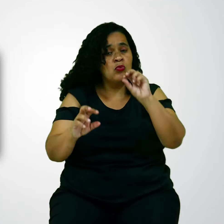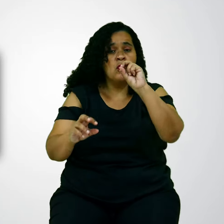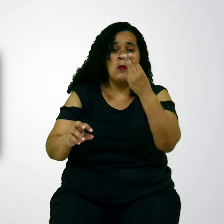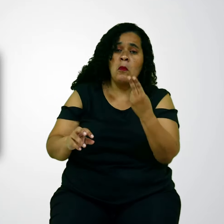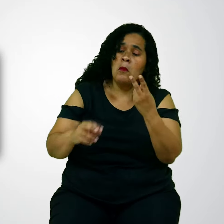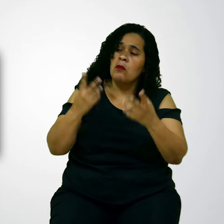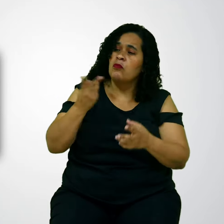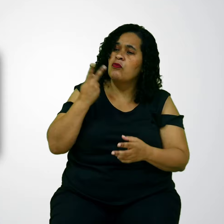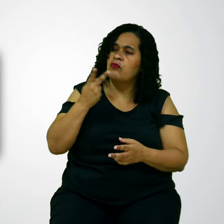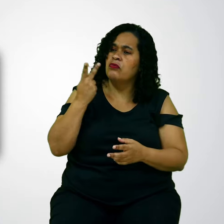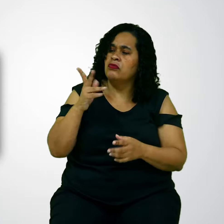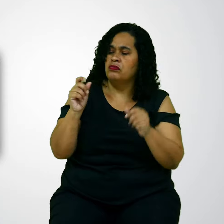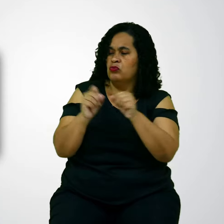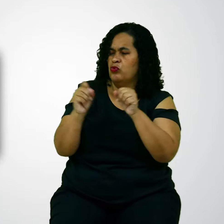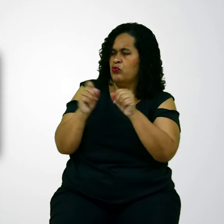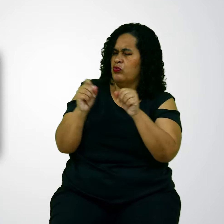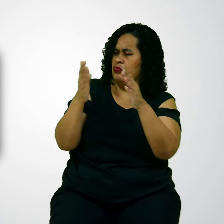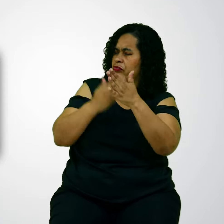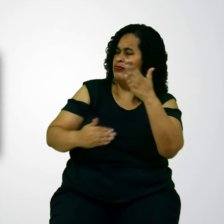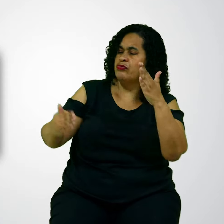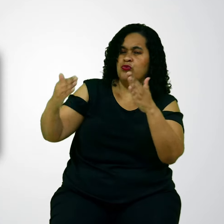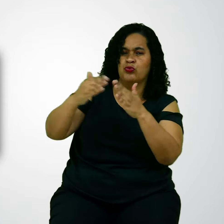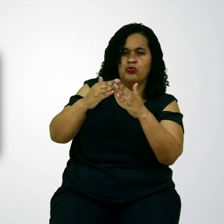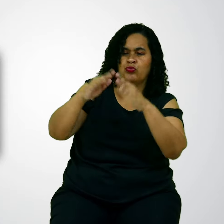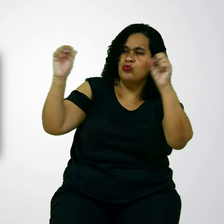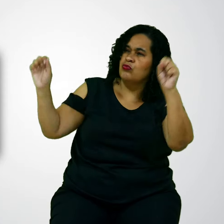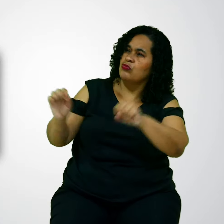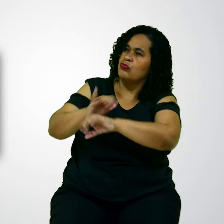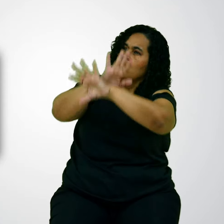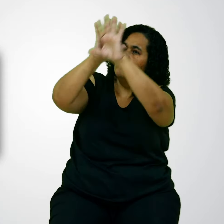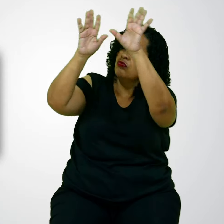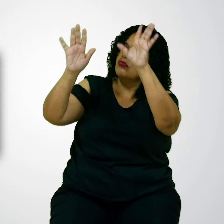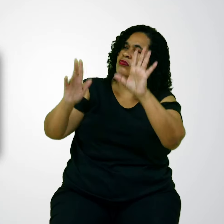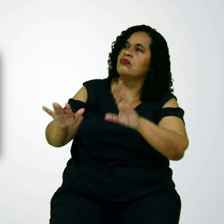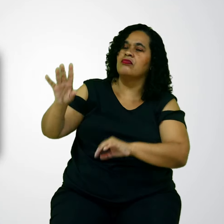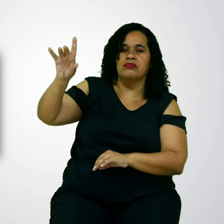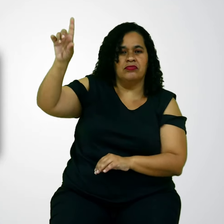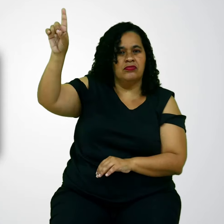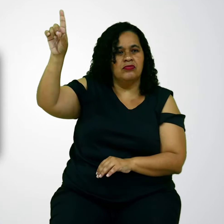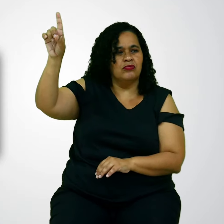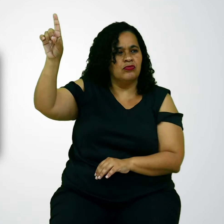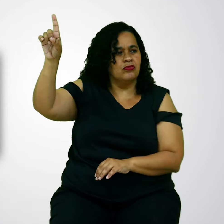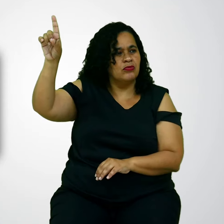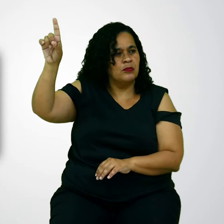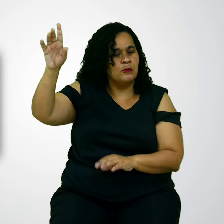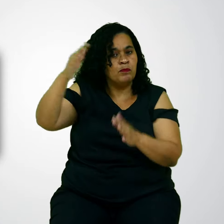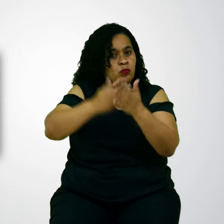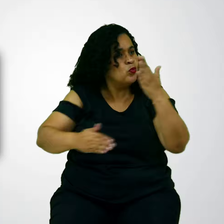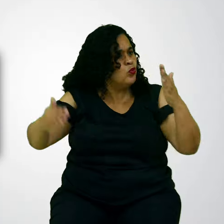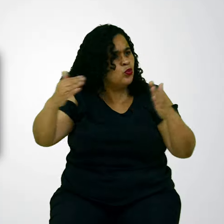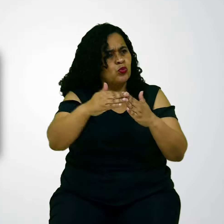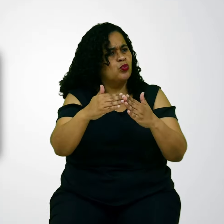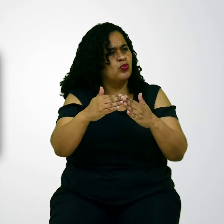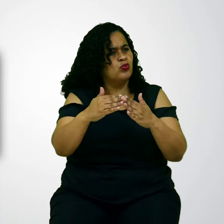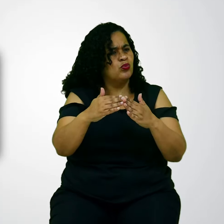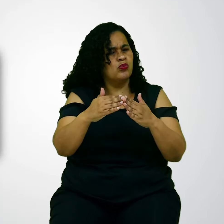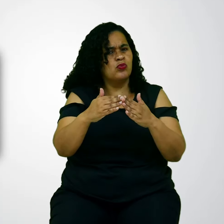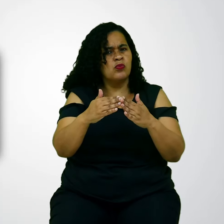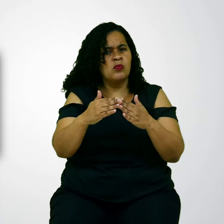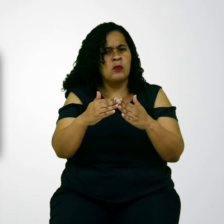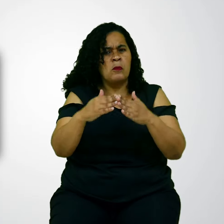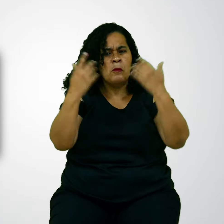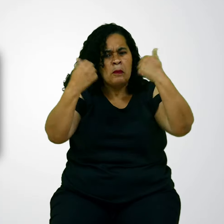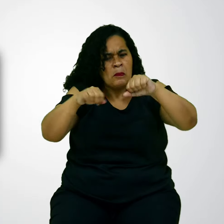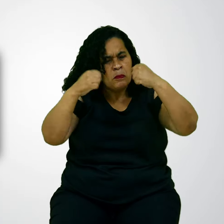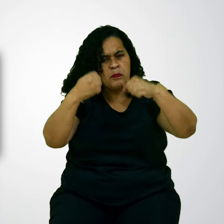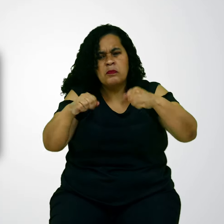tudo para a glória de Deus, absolutamente tudo. Tudo que eu colocar, tudo que for